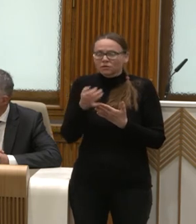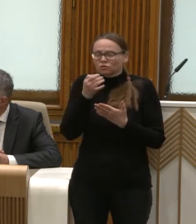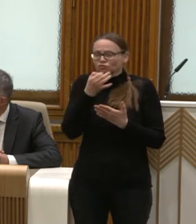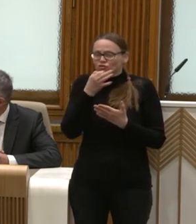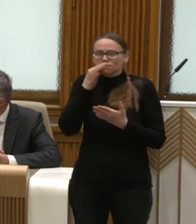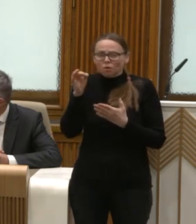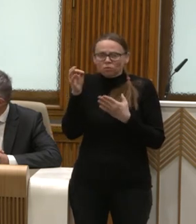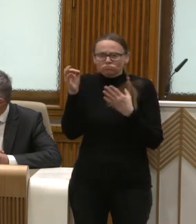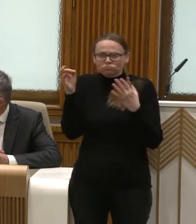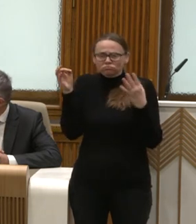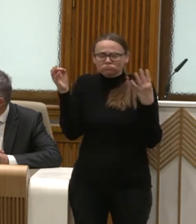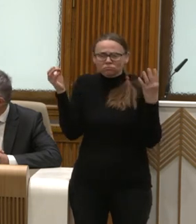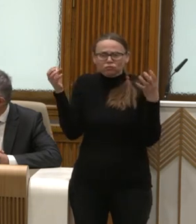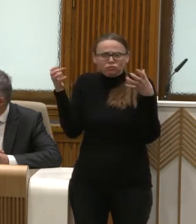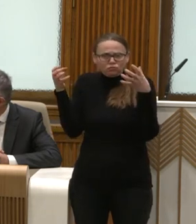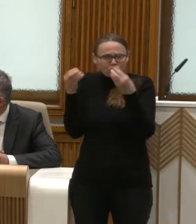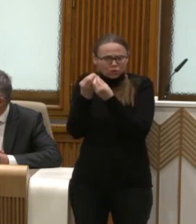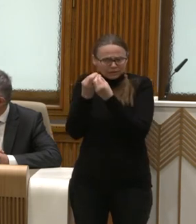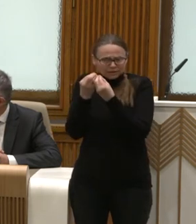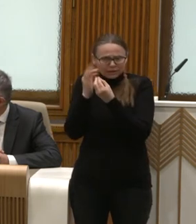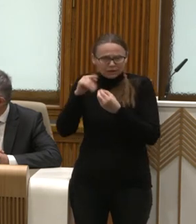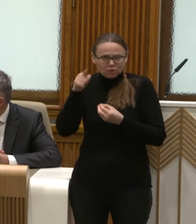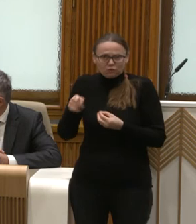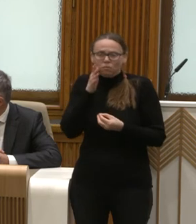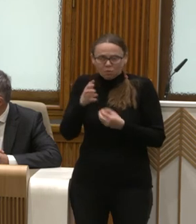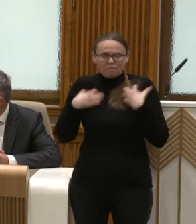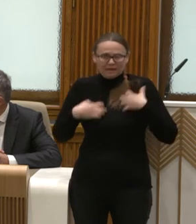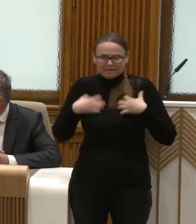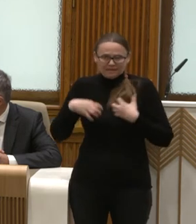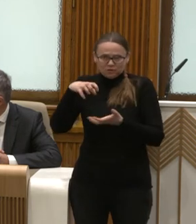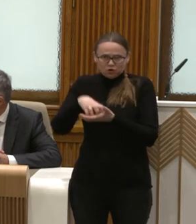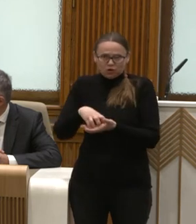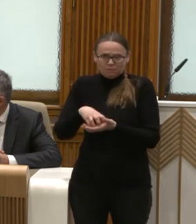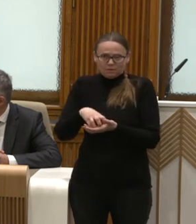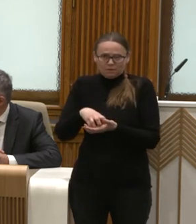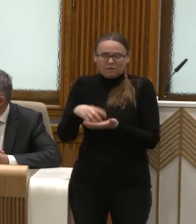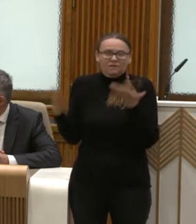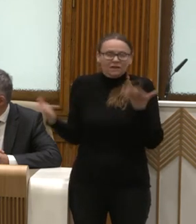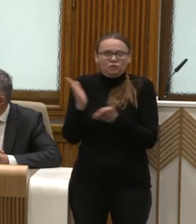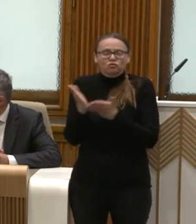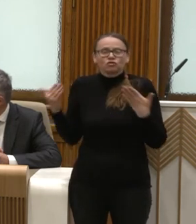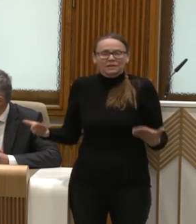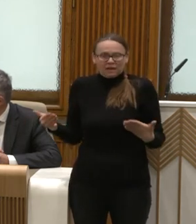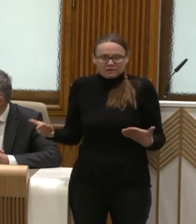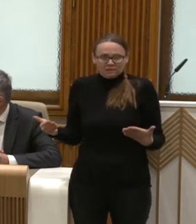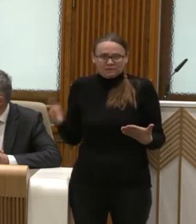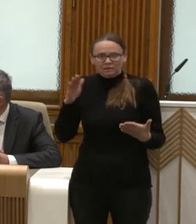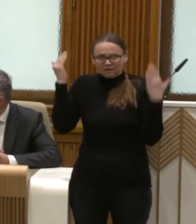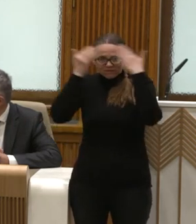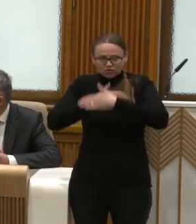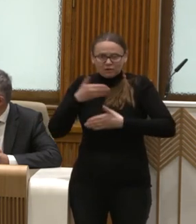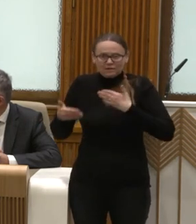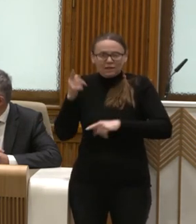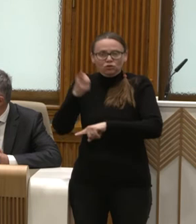bolj skoncentriramo pač na to. Bo pa krizni štab, verjetno že danes na večerni